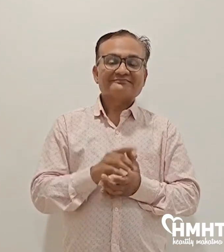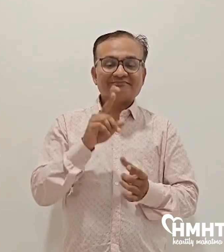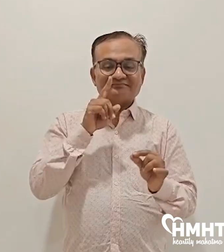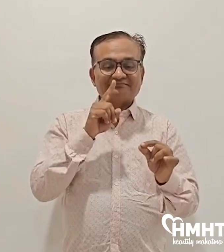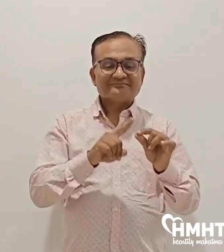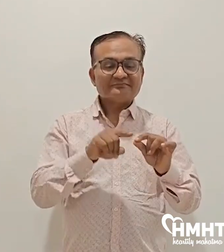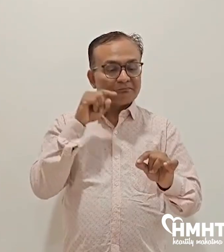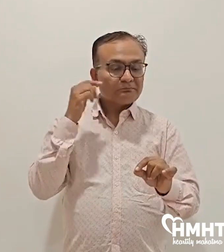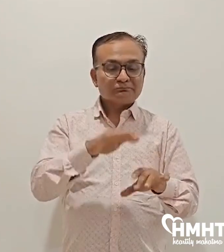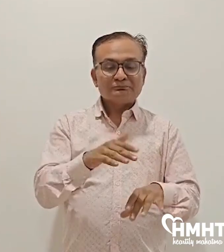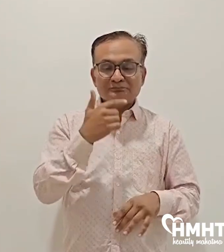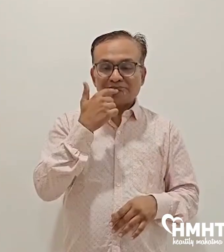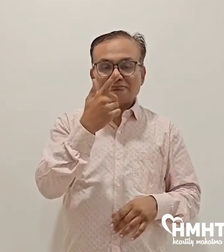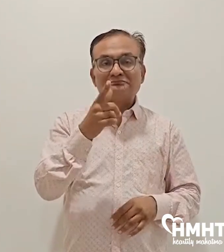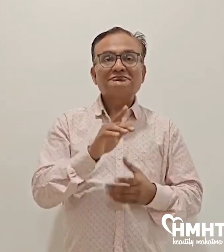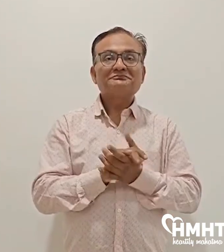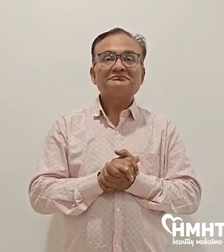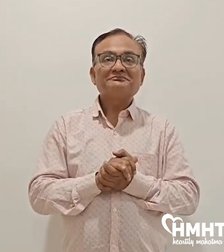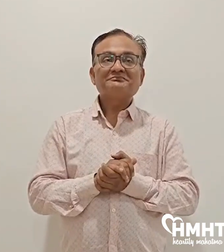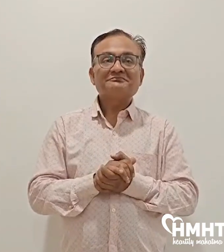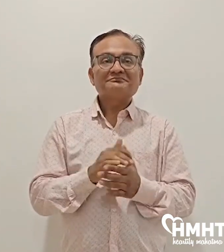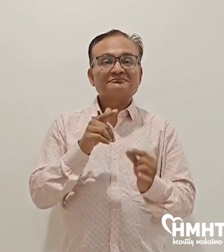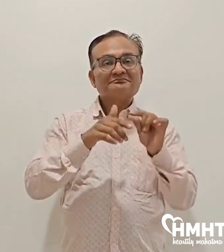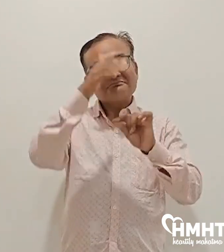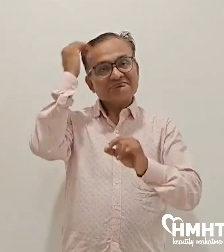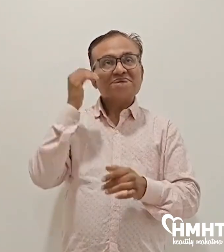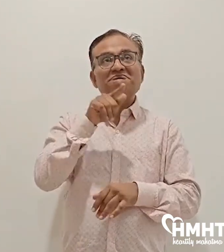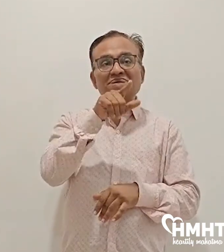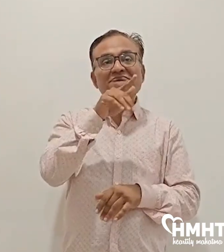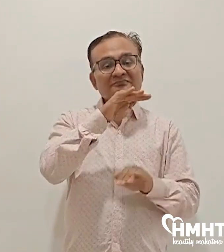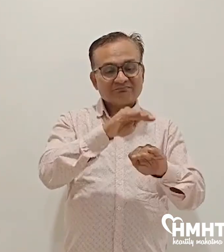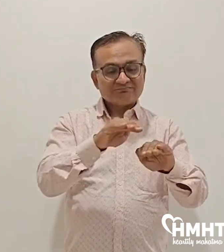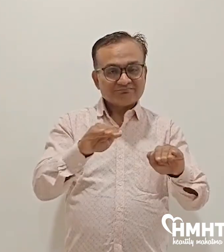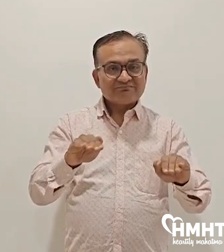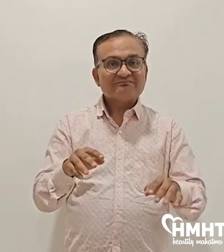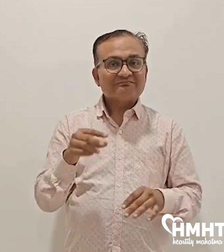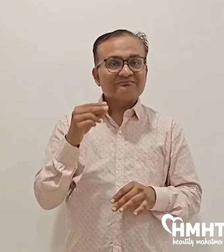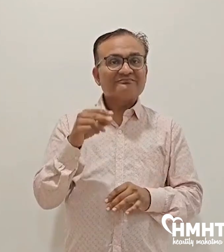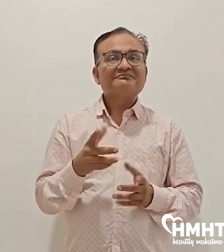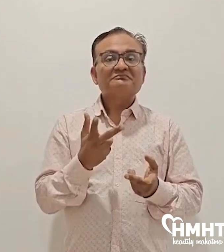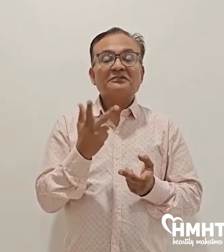નાના હતા ત્યારે તમારા જેવો જ હતો, રમવાનું ને પછી ભણવાનું ને.